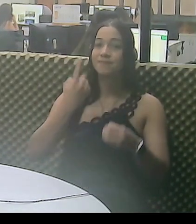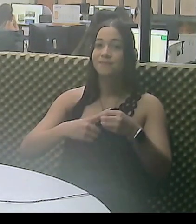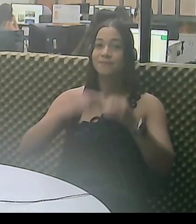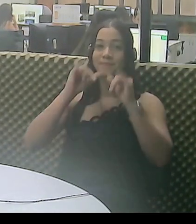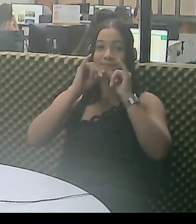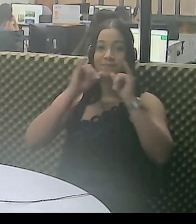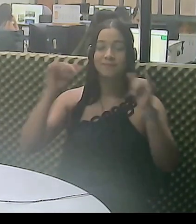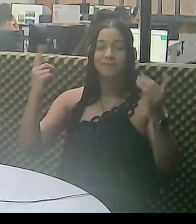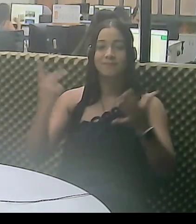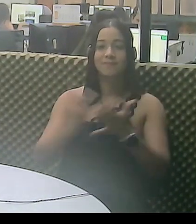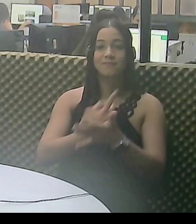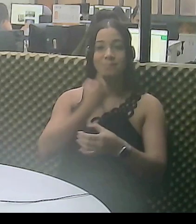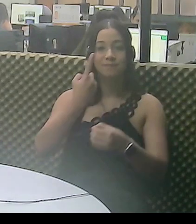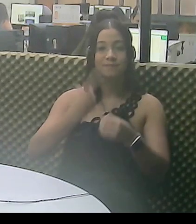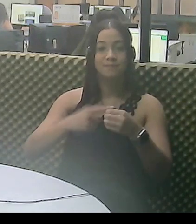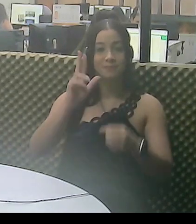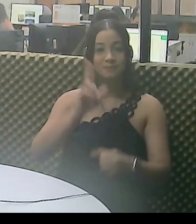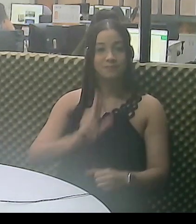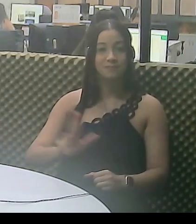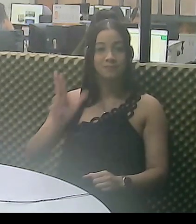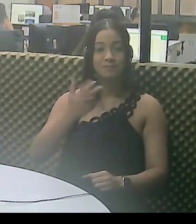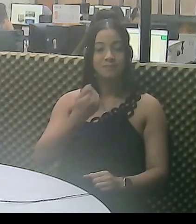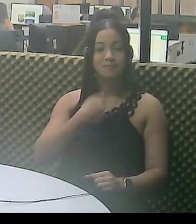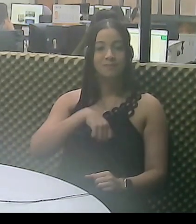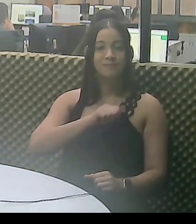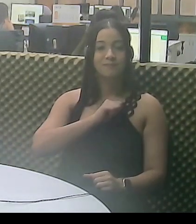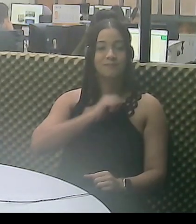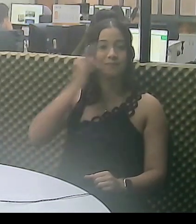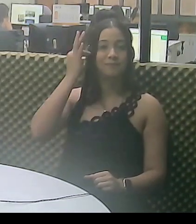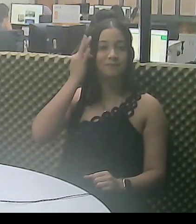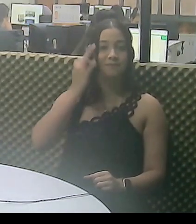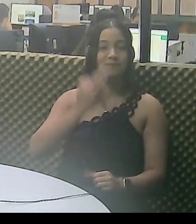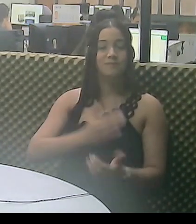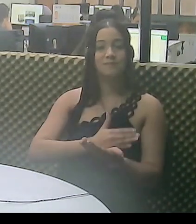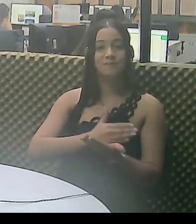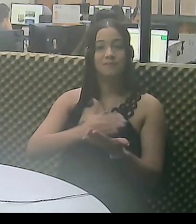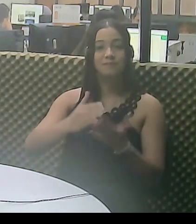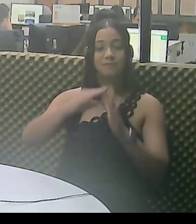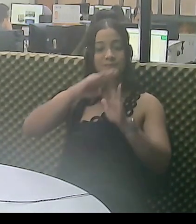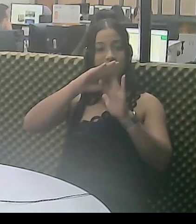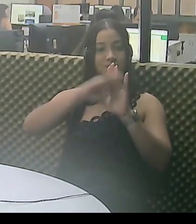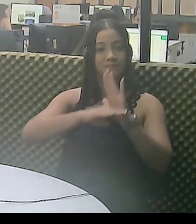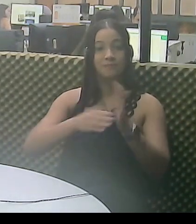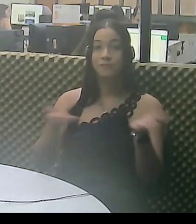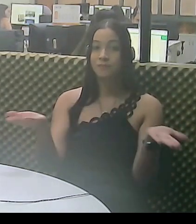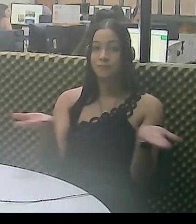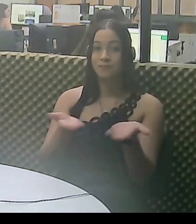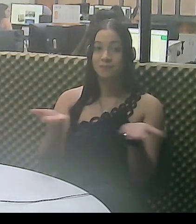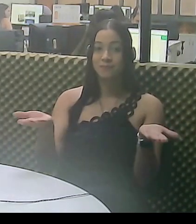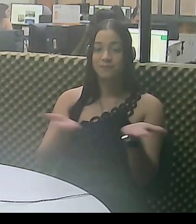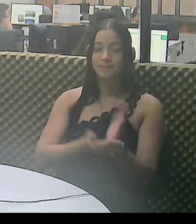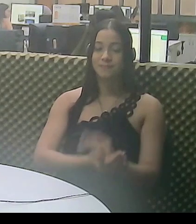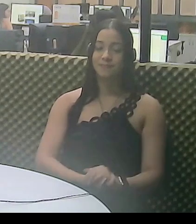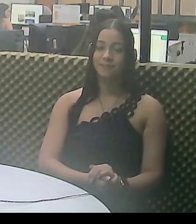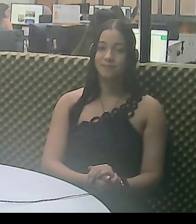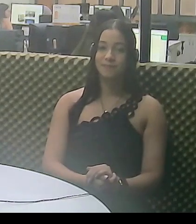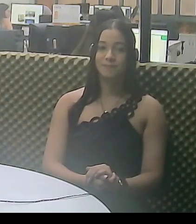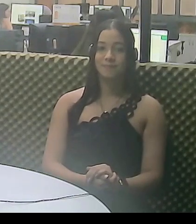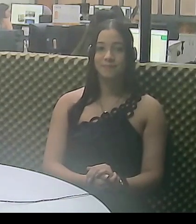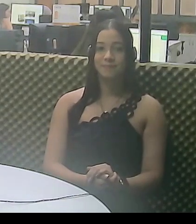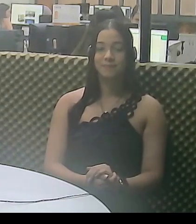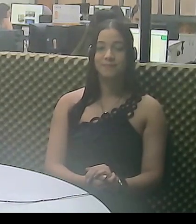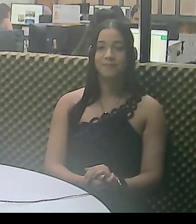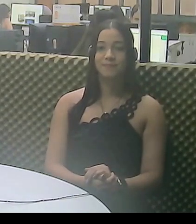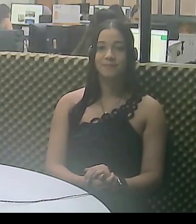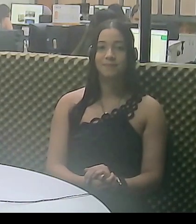o que de fato acontece em Uberlândia. Eu sou Fernando Cássio e começamos com os destaques da edição de hoje.